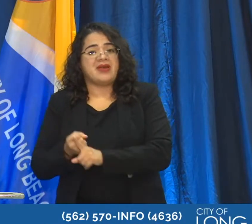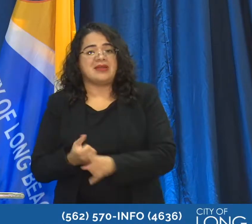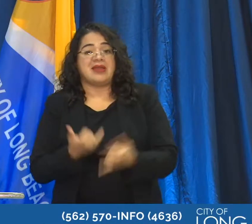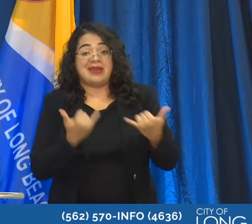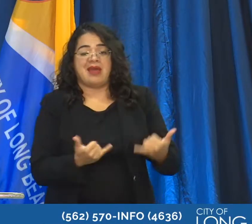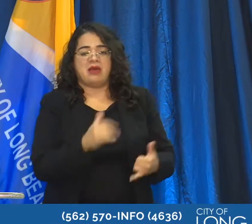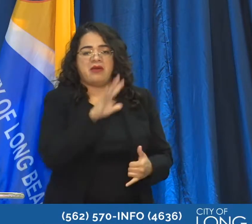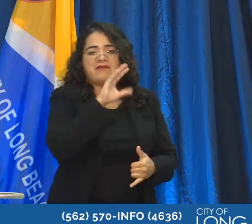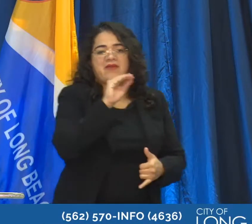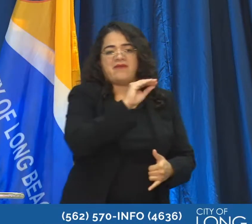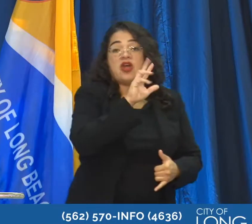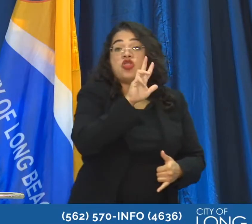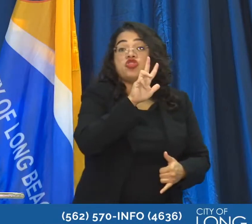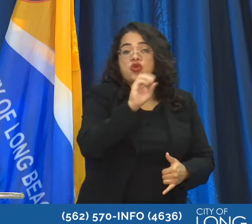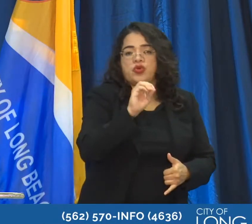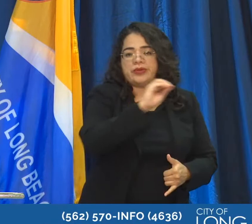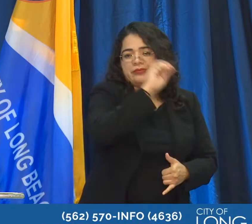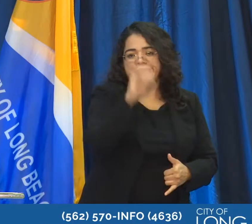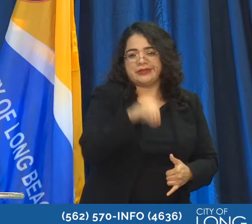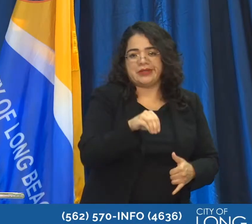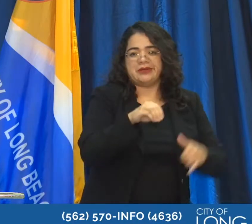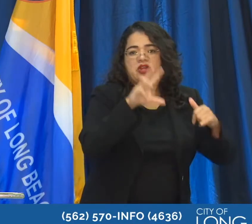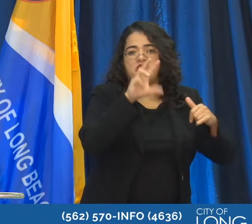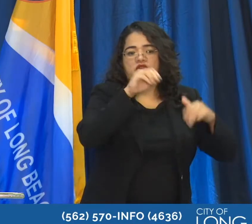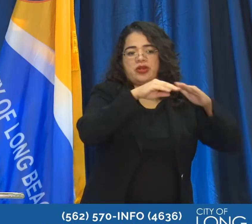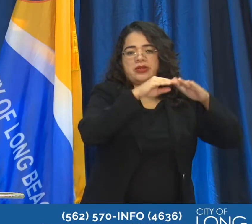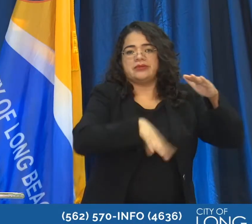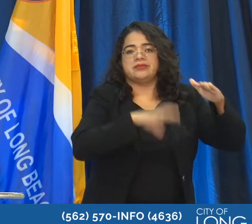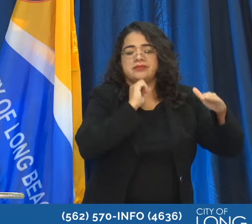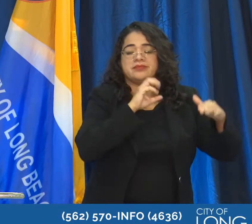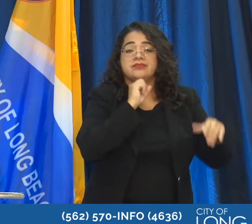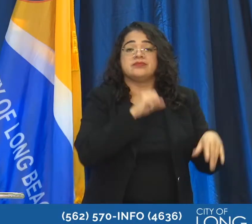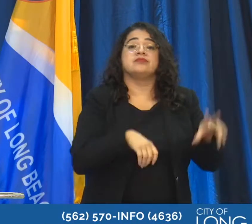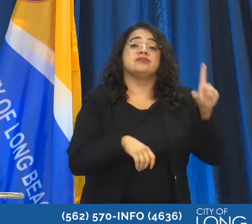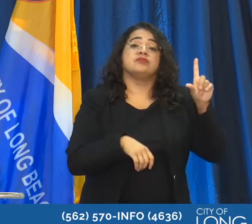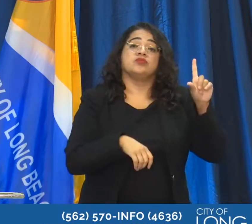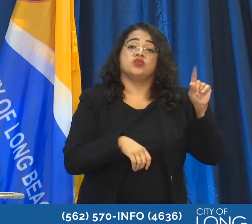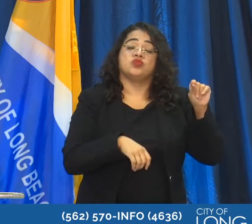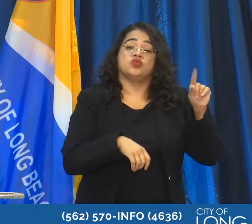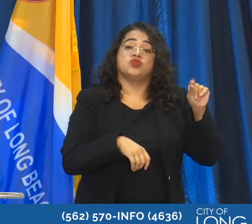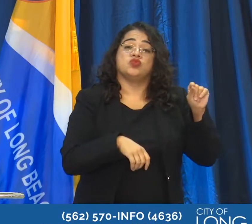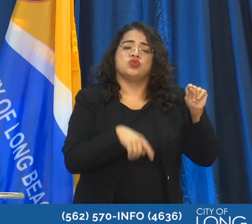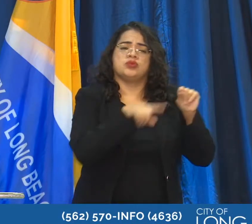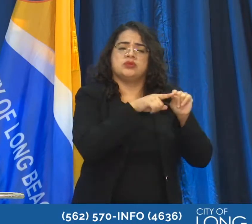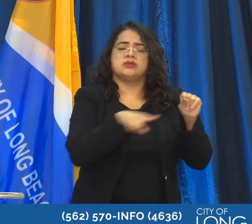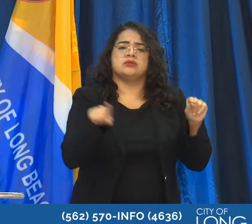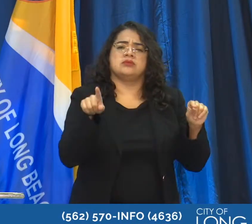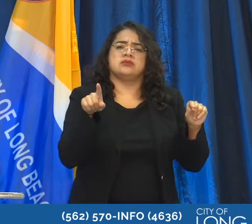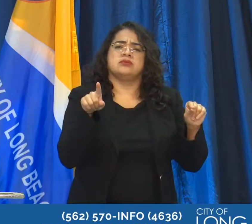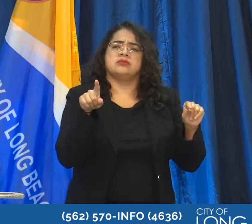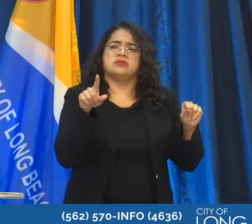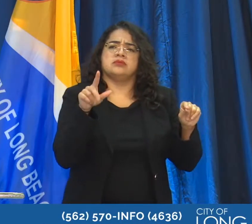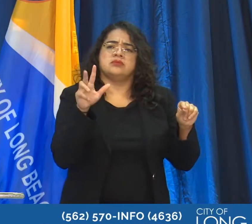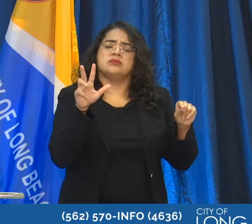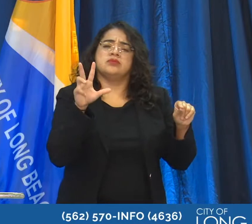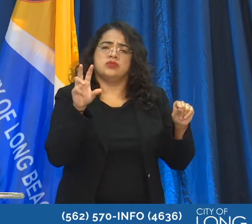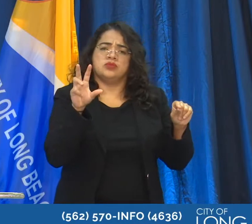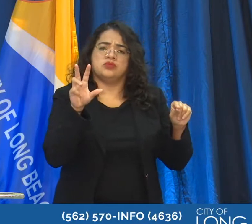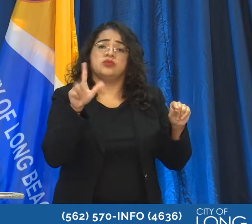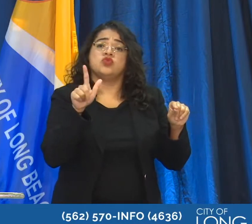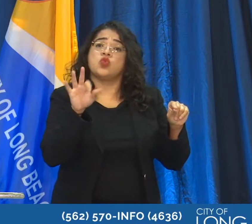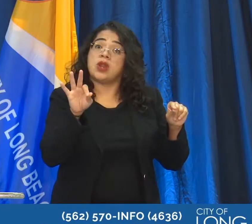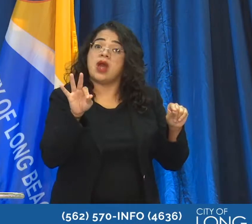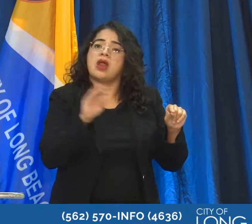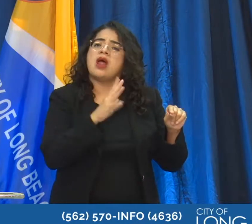hecho, el 21.5% de los casos menores de 30 años pertenecen al grupo de edad específico de los que tienen de 20 a